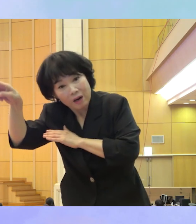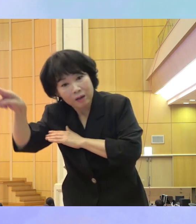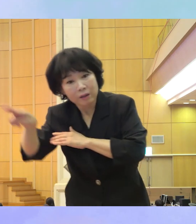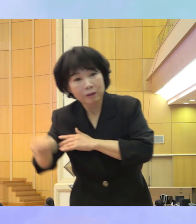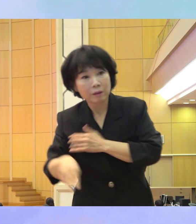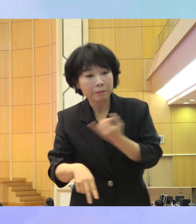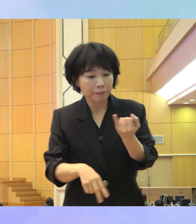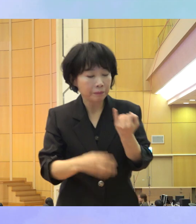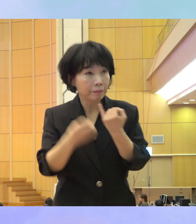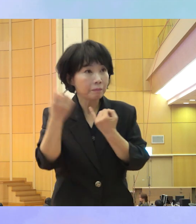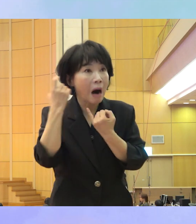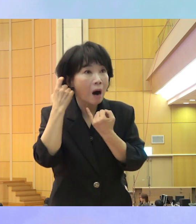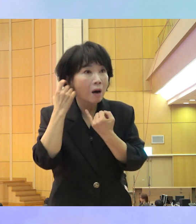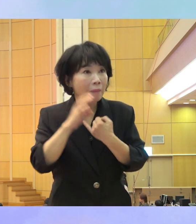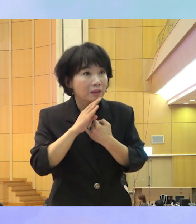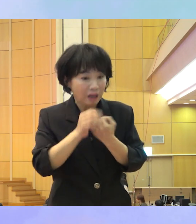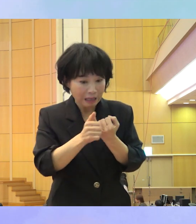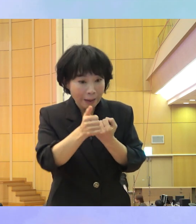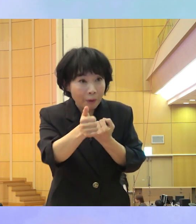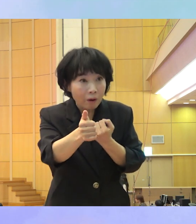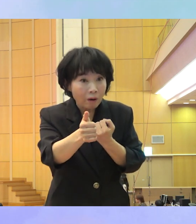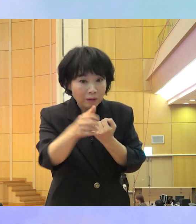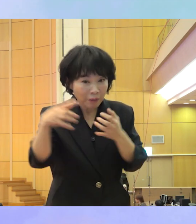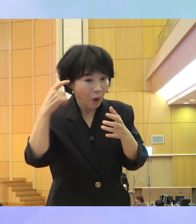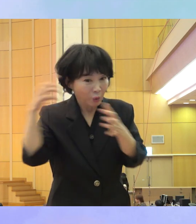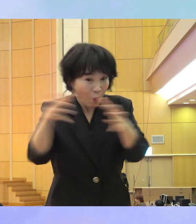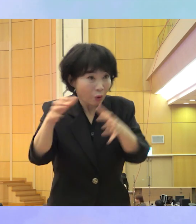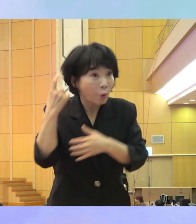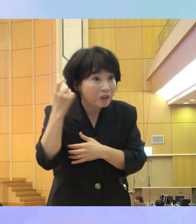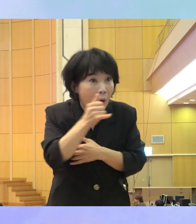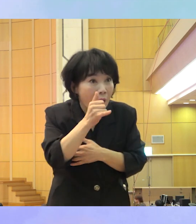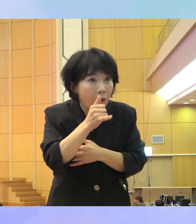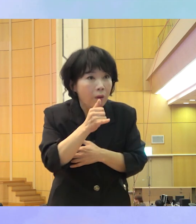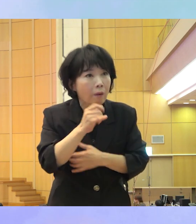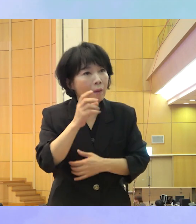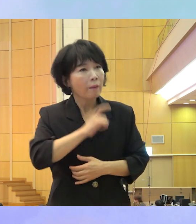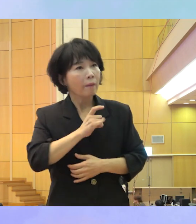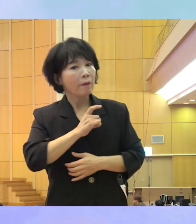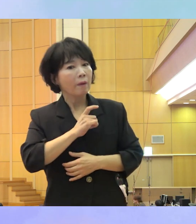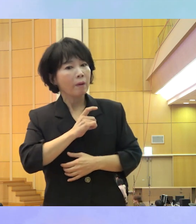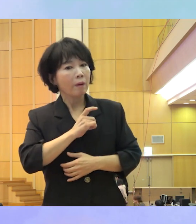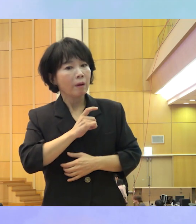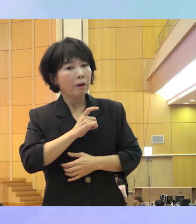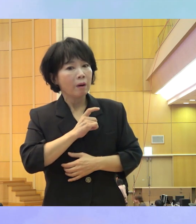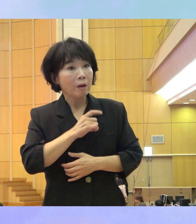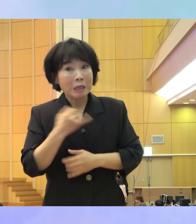아내 되는 사람이 남편의 시체에 남편이 돌아가셨으니까 아내가 그냥